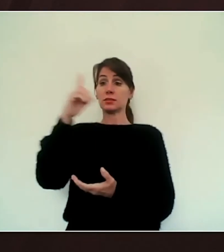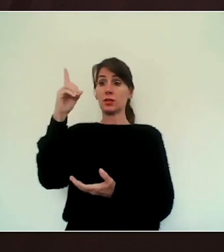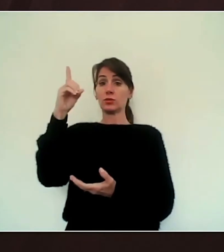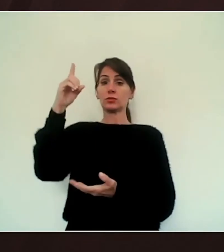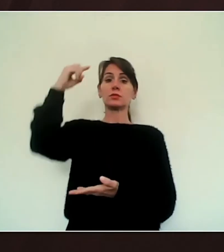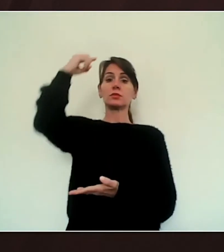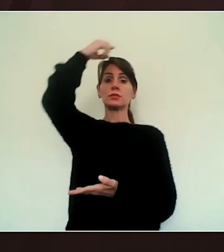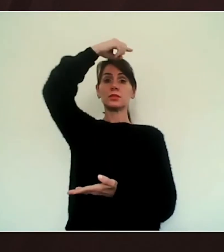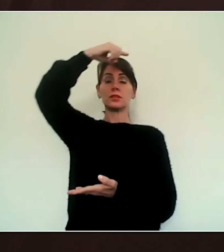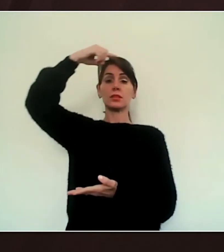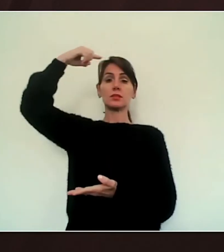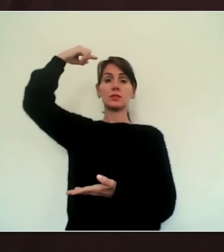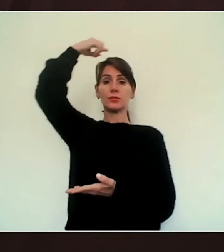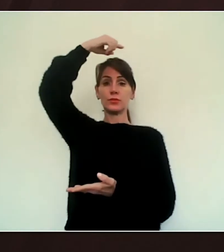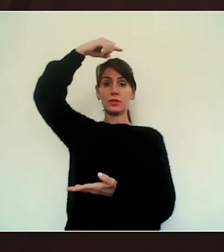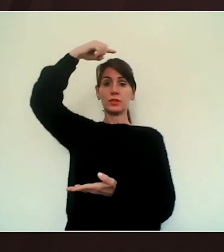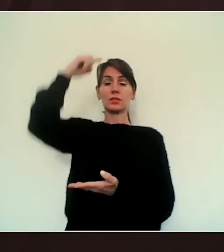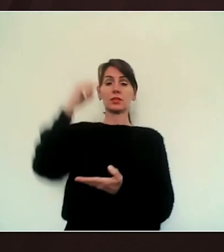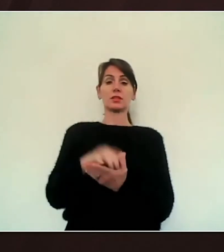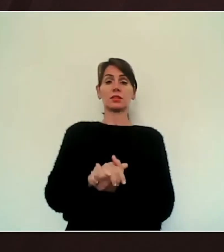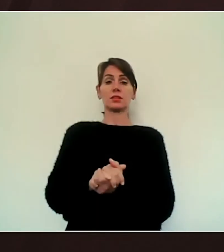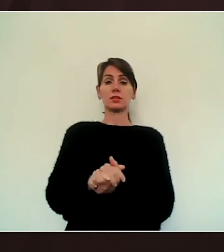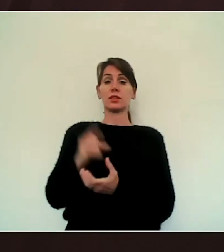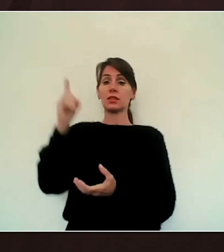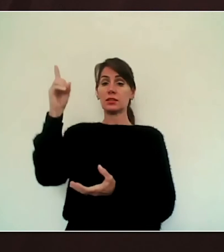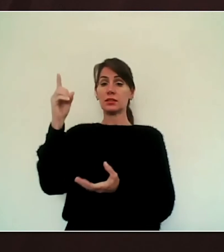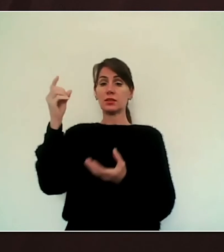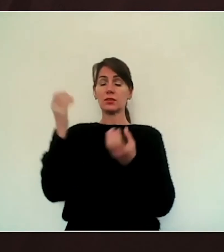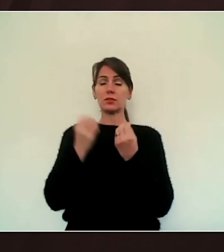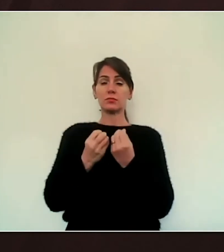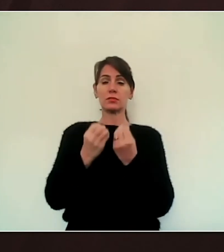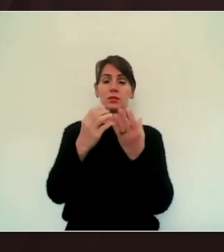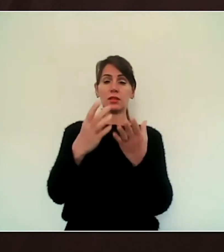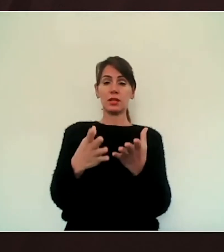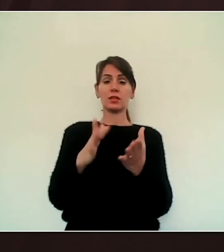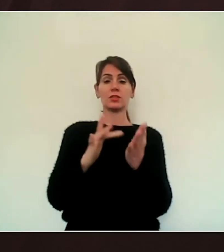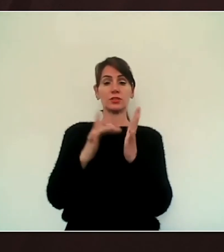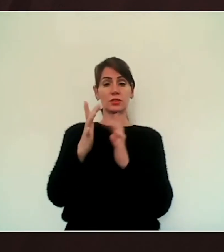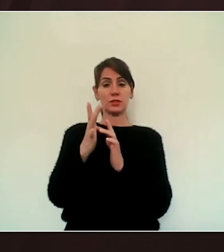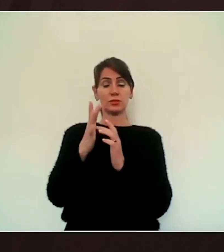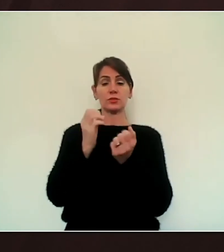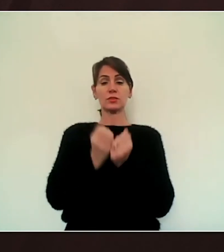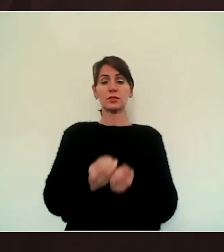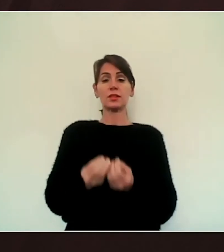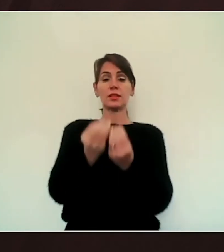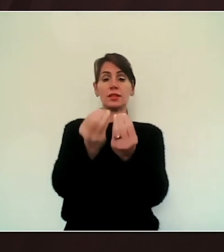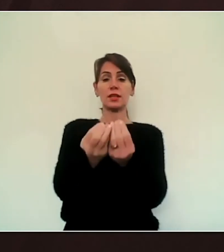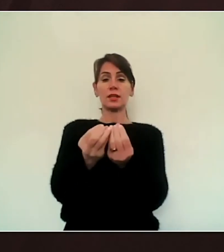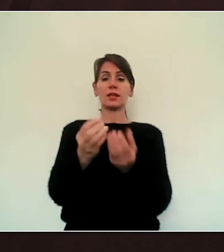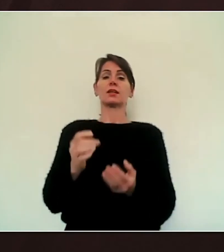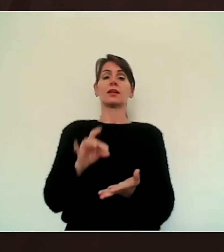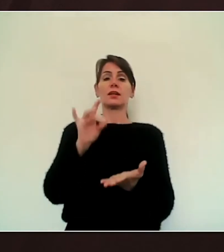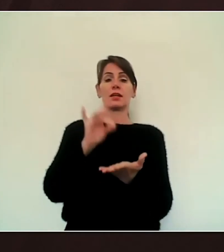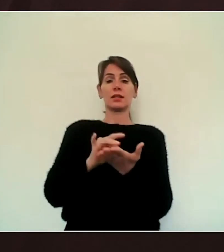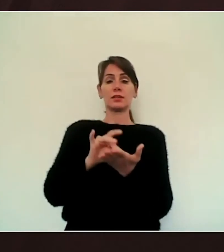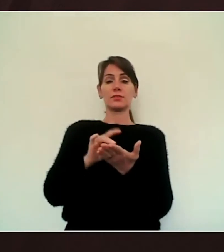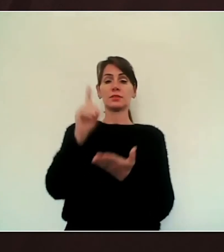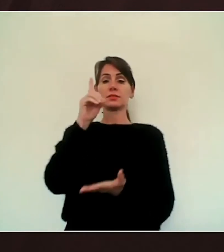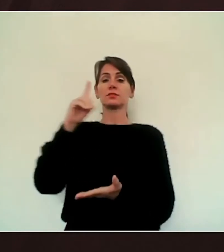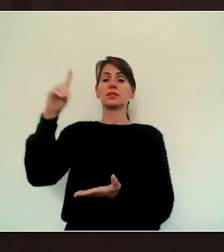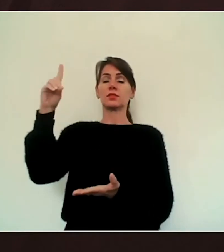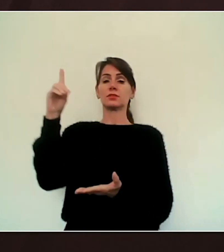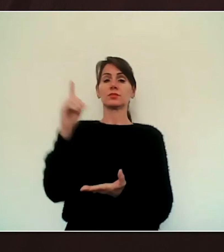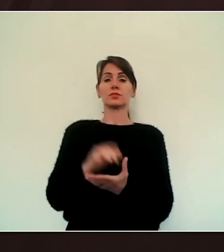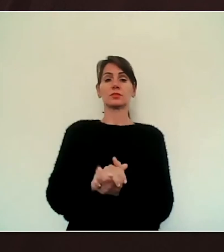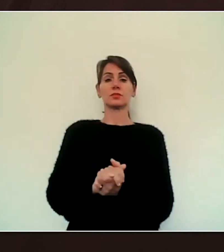aquele que nos dá a realidade de Deus. Ele tem a chave do reino. Ele tem autoridade e poder